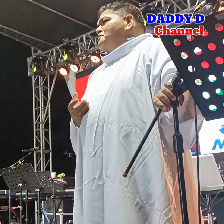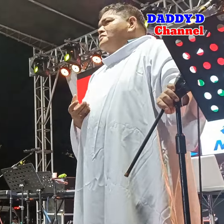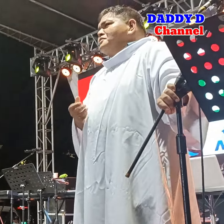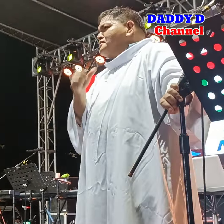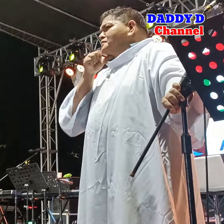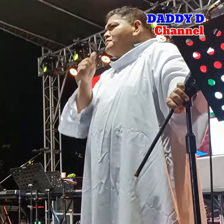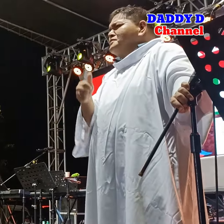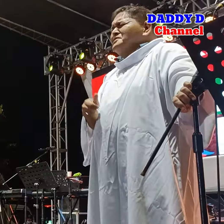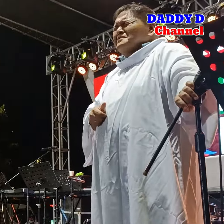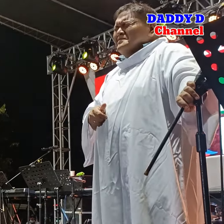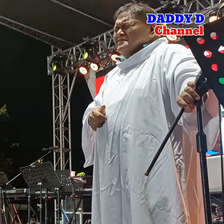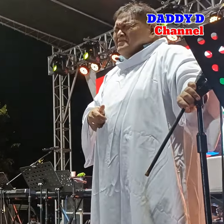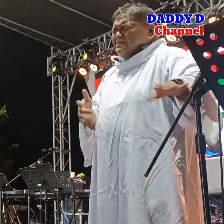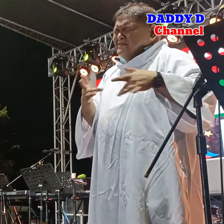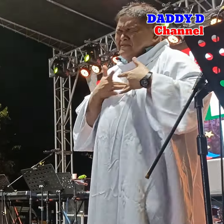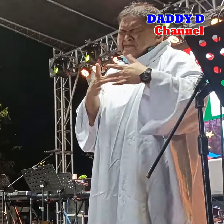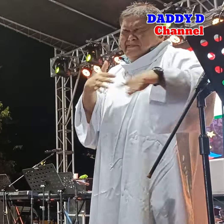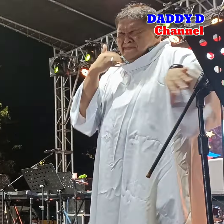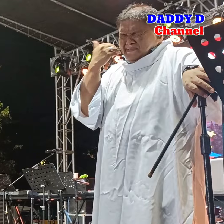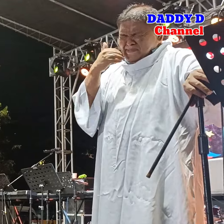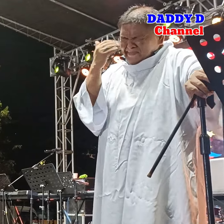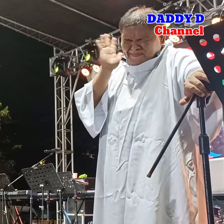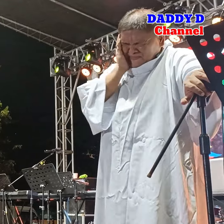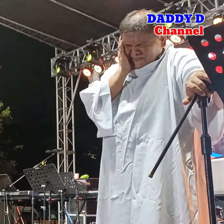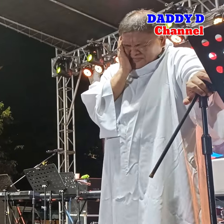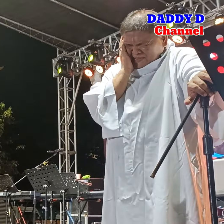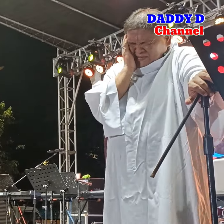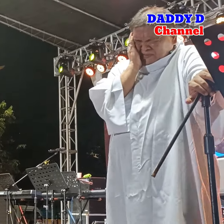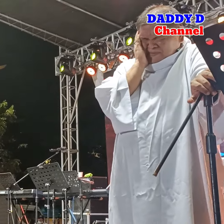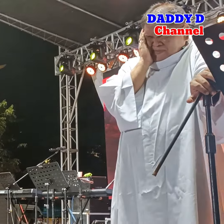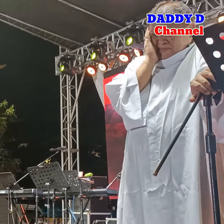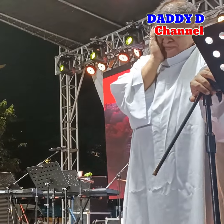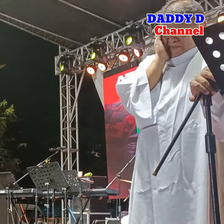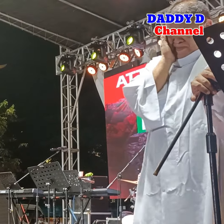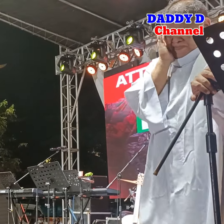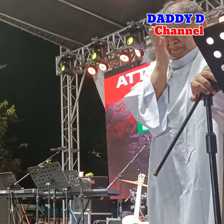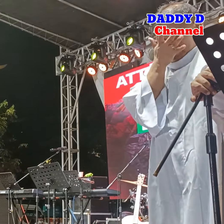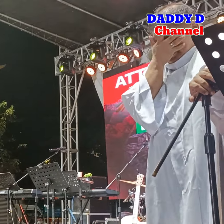Hindi sila nahabag, hindi sila nahiya sa atin.